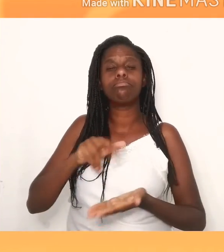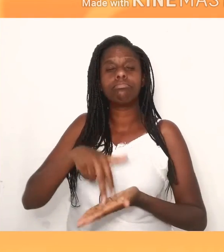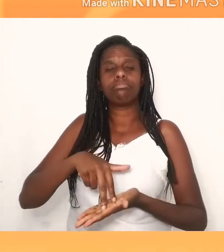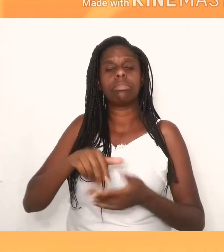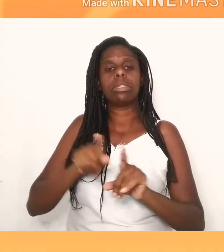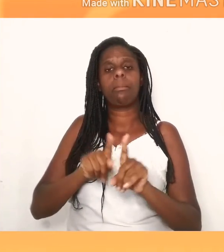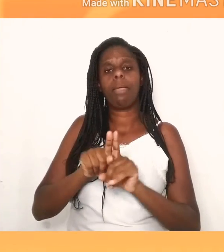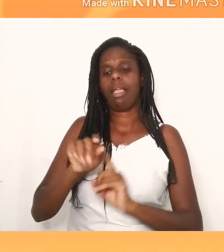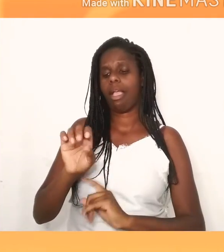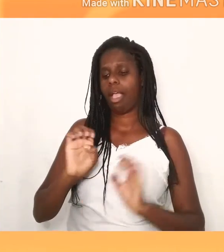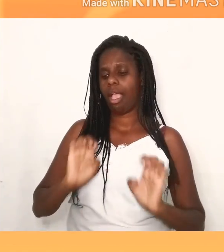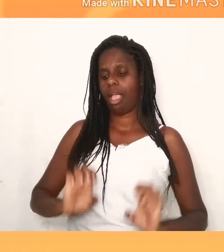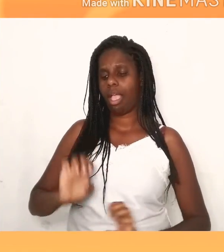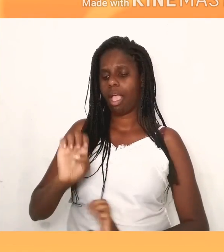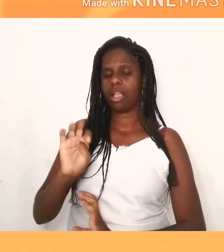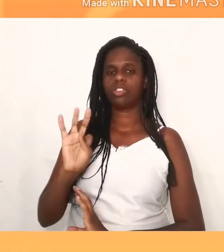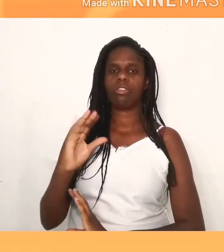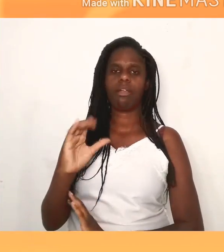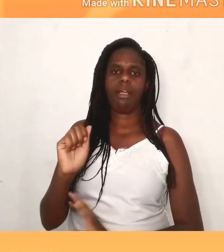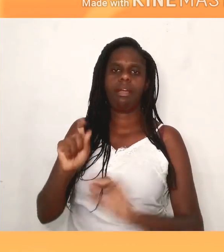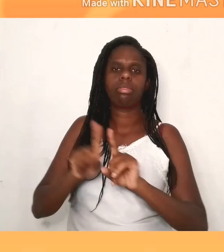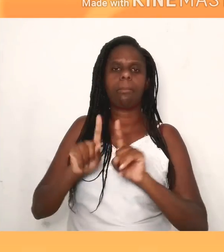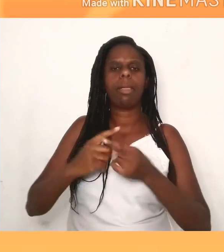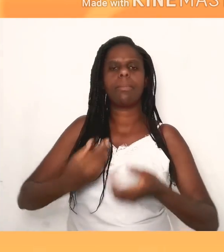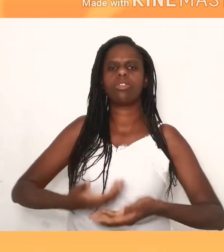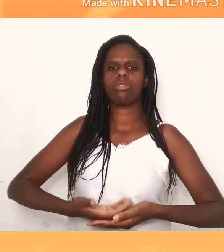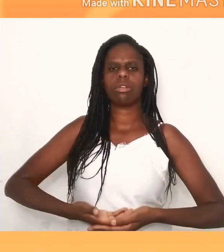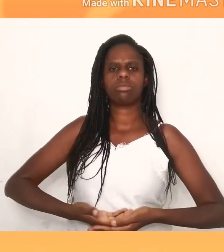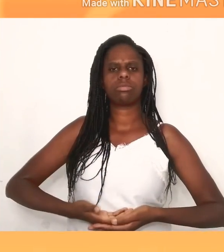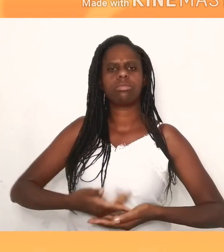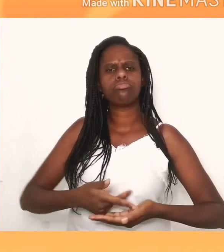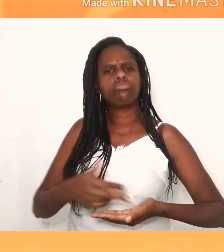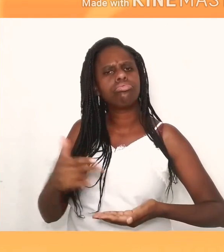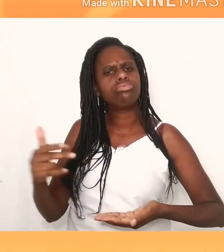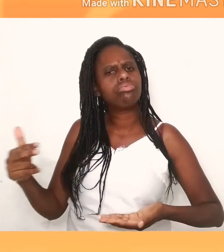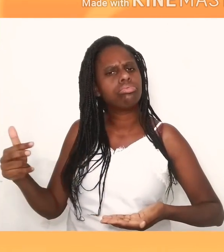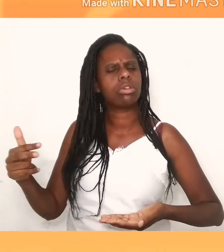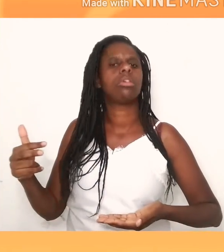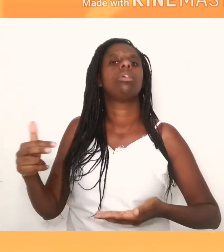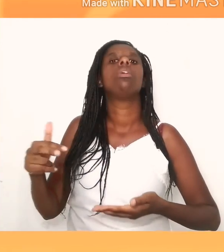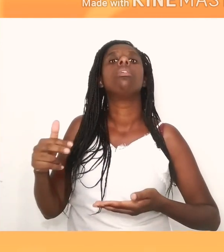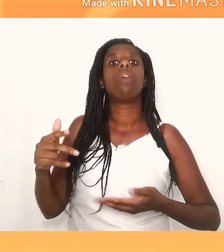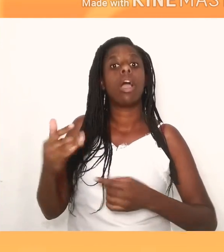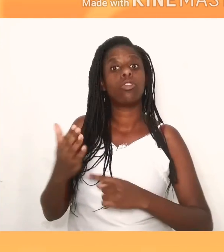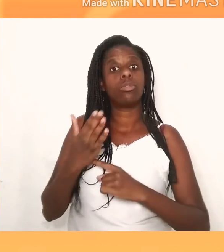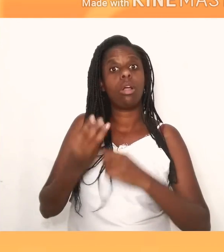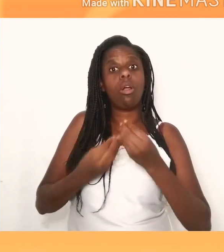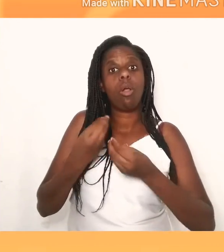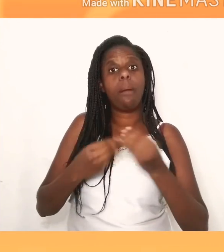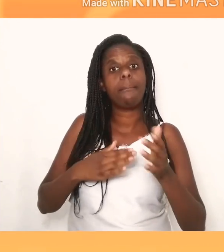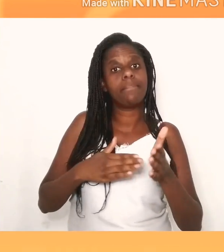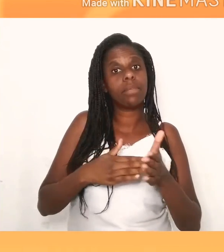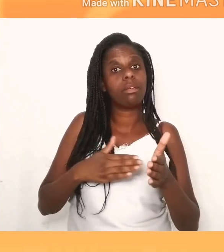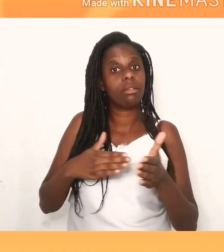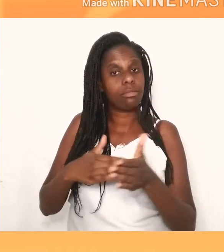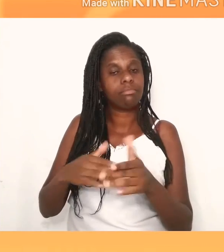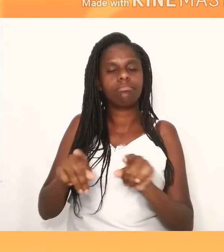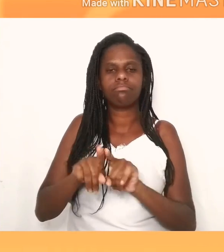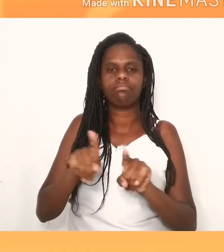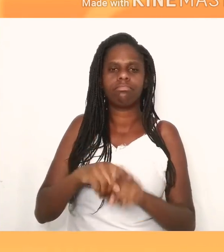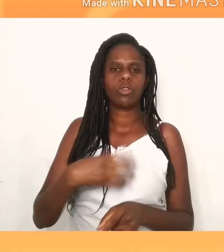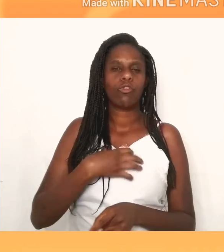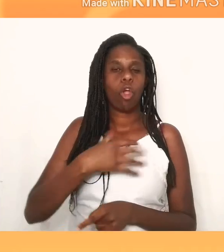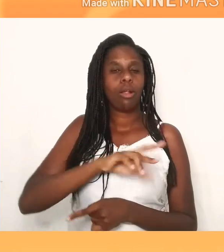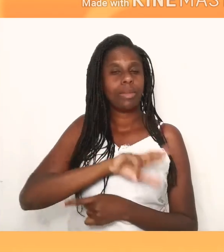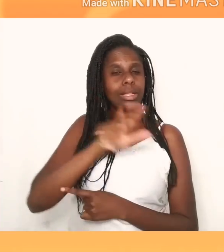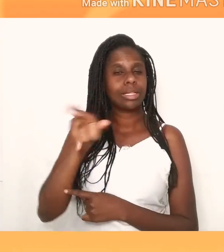parte ética, a meditação, isso vai influenciar até certa medida a sua alimentação, de todas